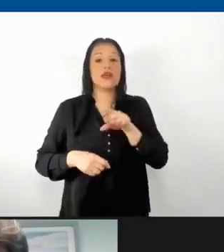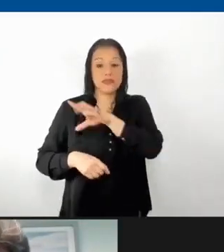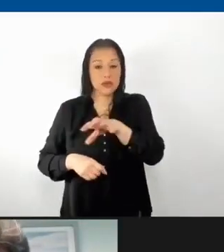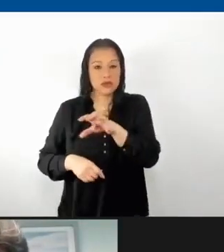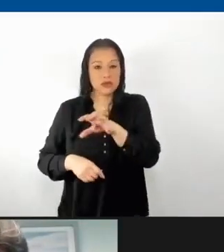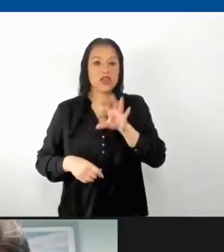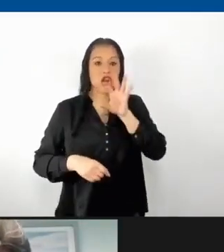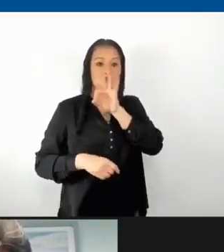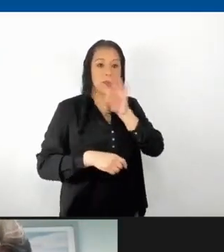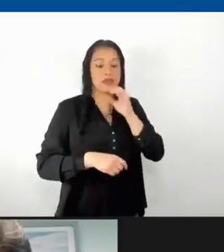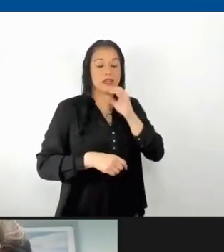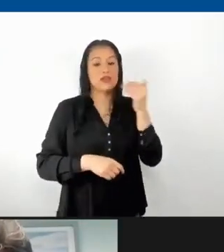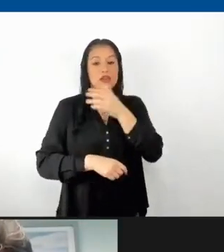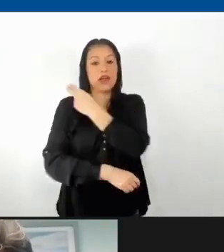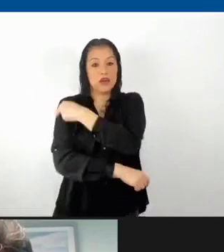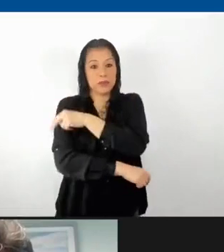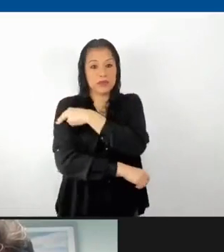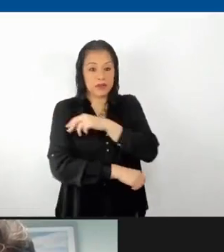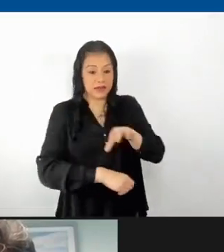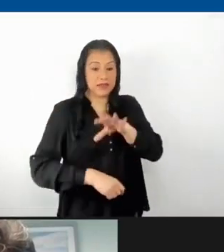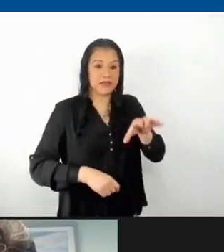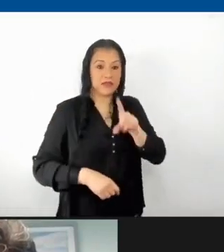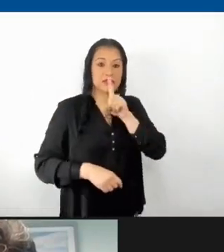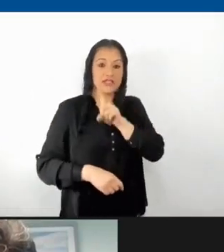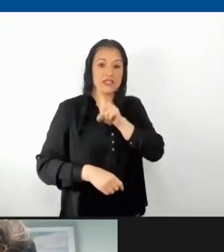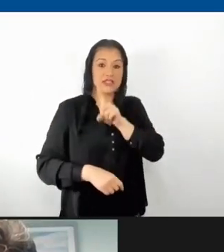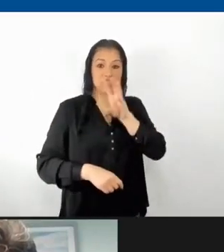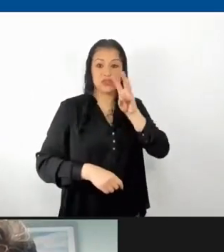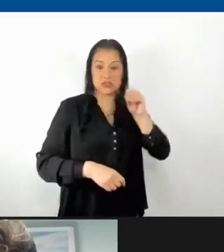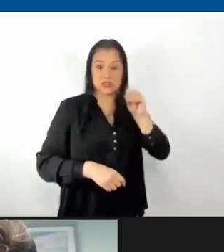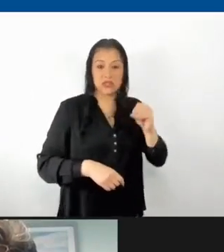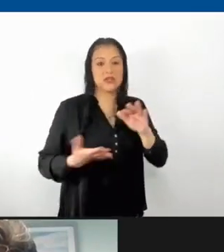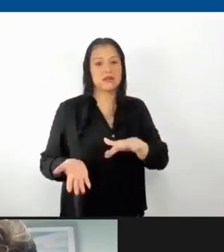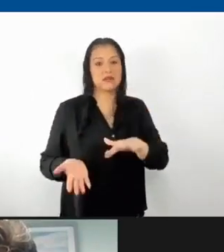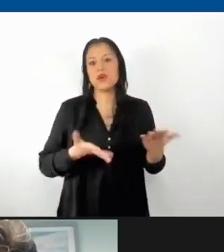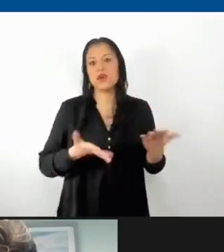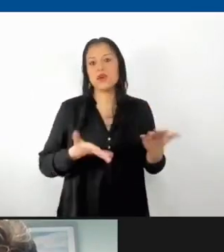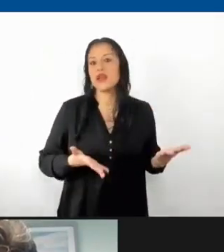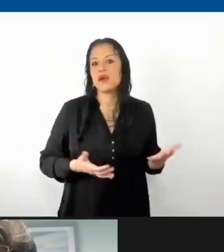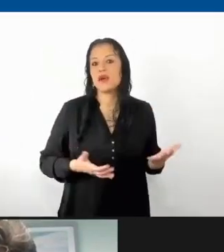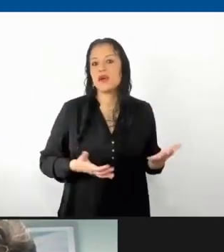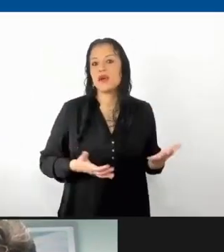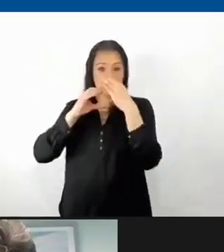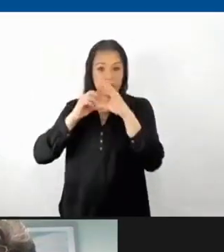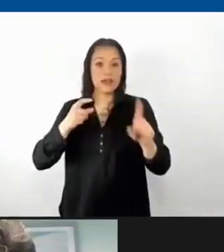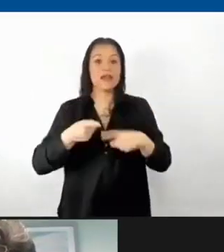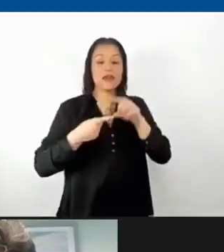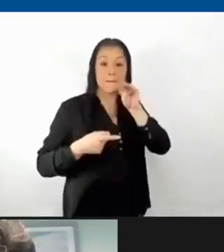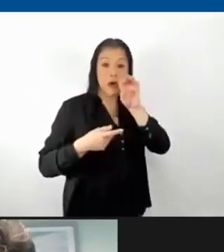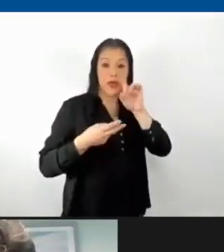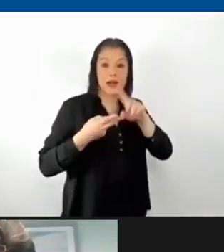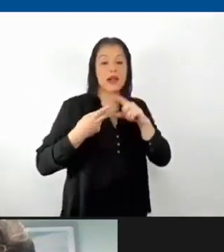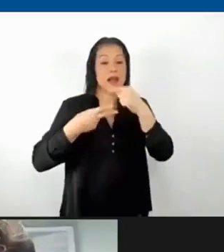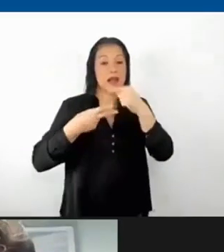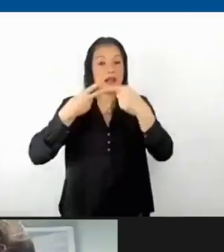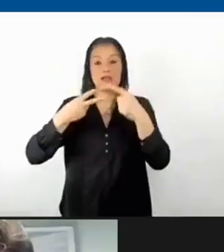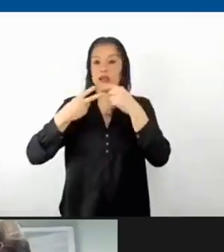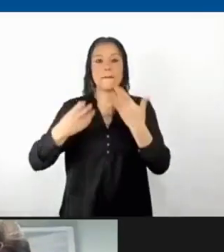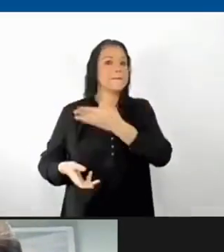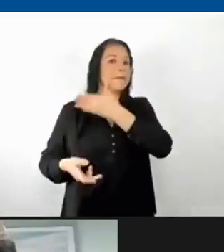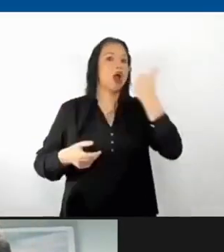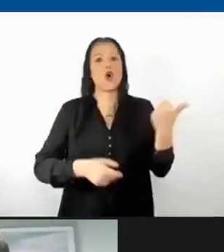y 160 fallecieron lamentablemente. Con la de Pfizer y con la de Moderna, que se considera que son las